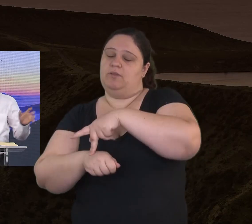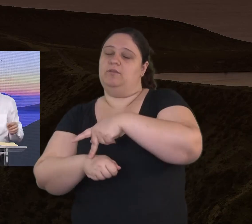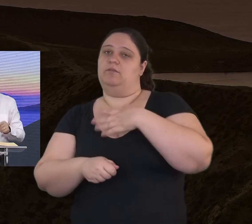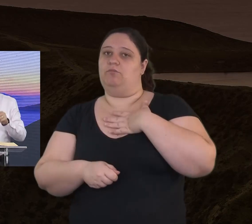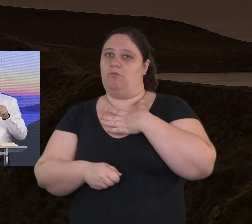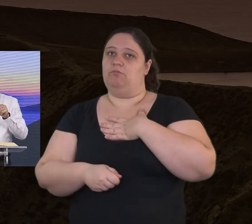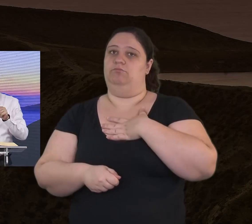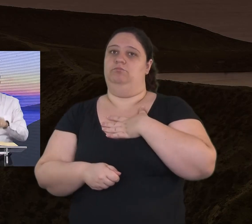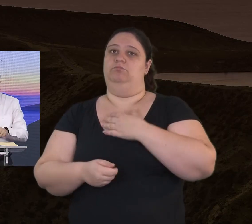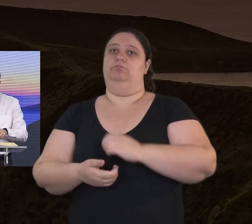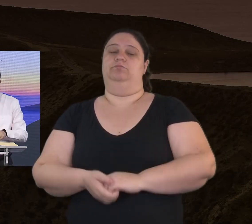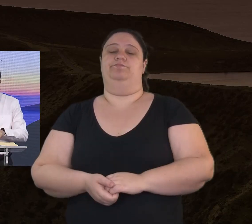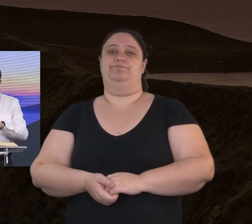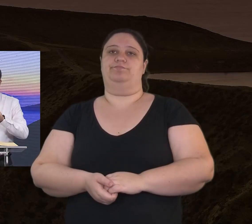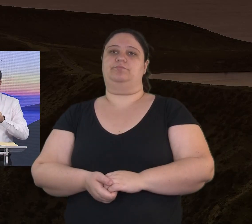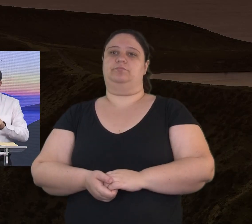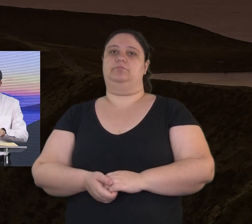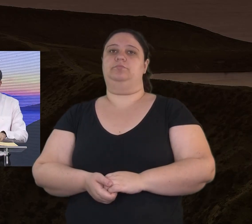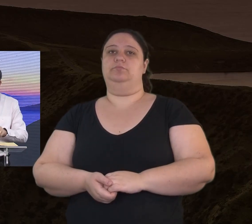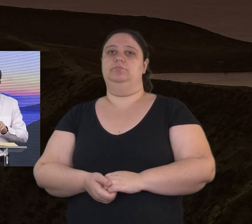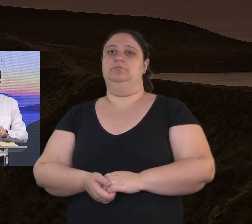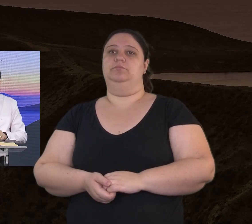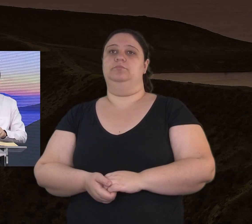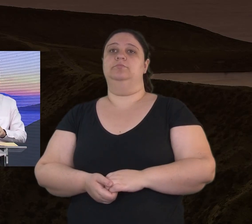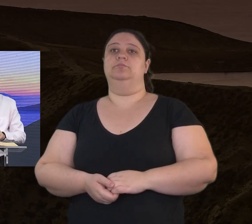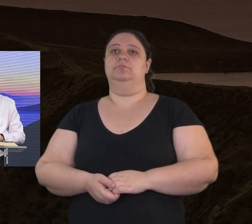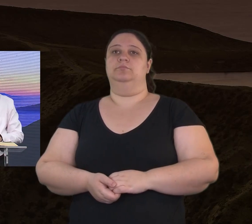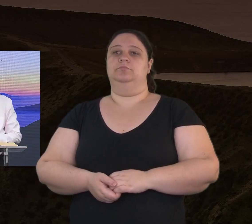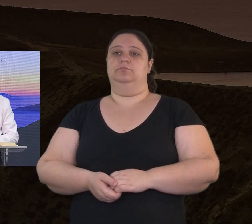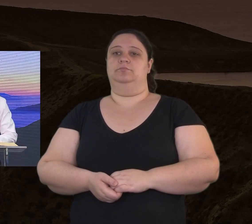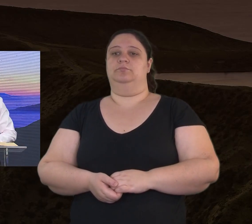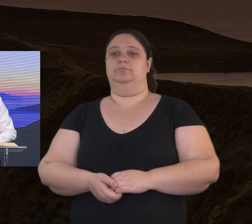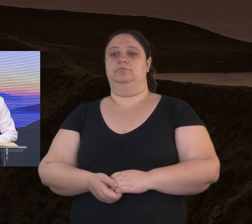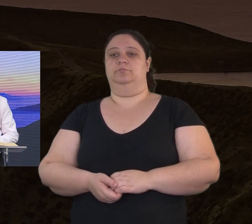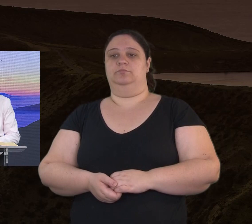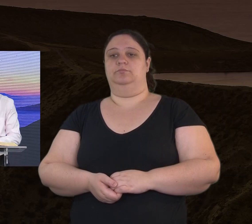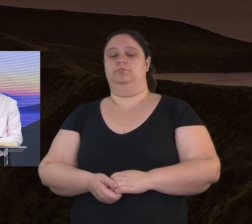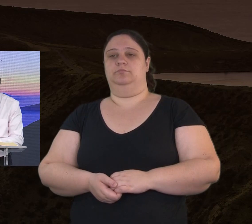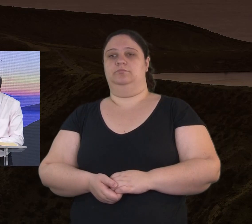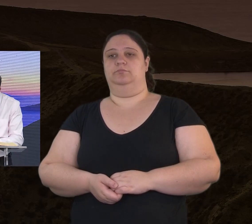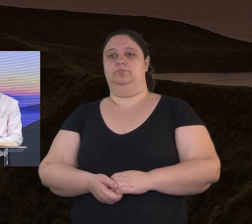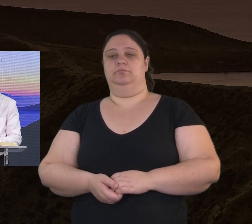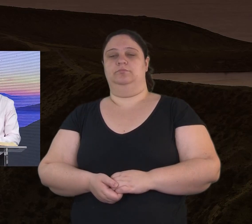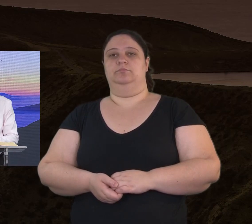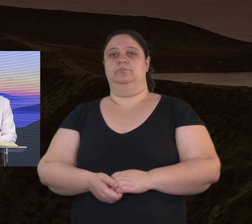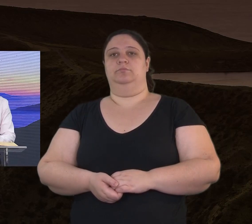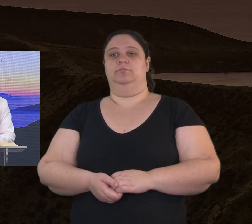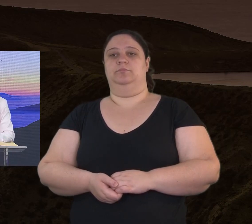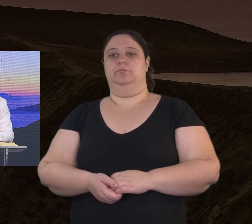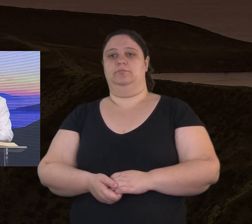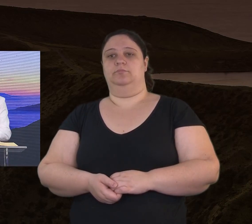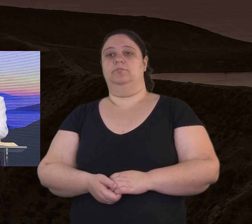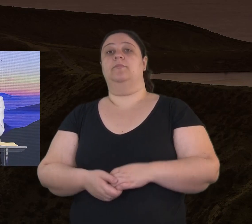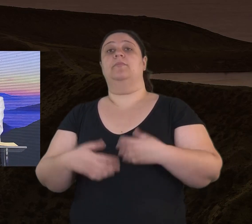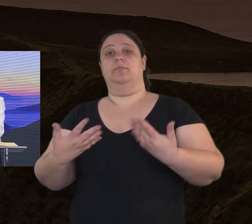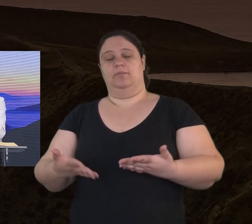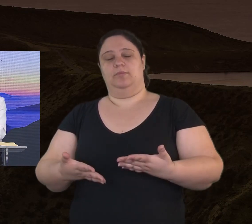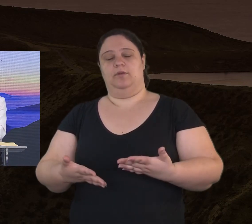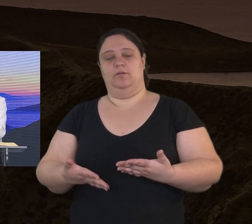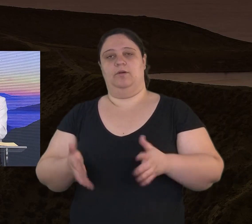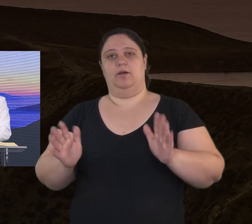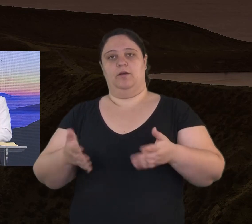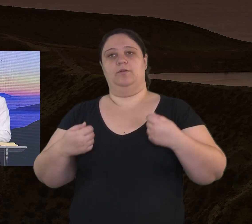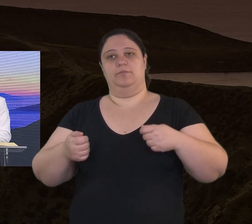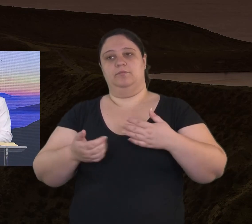por aqui, mas a sua atenção é voltada para a Terra. Muito bem, então, dito isso, eu preciso